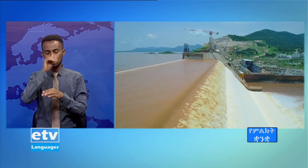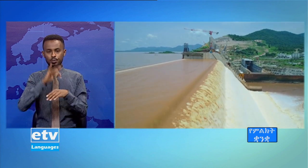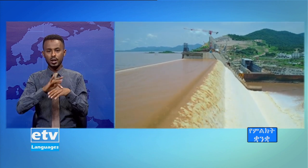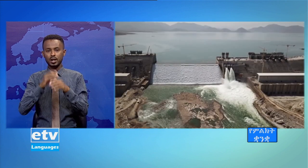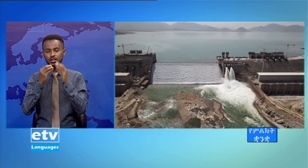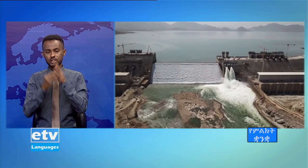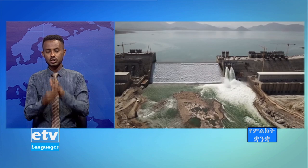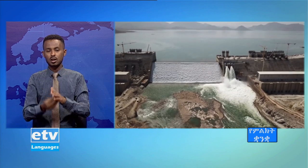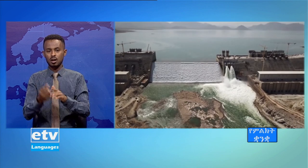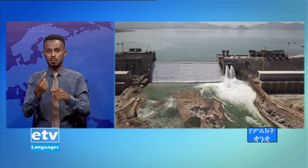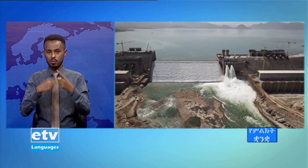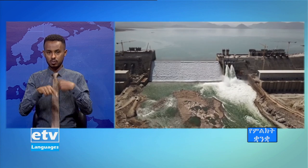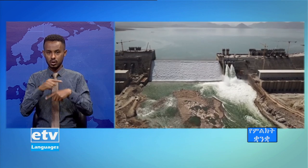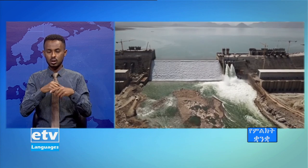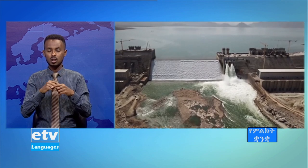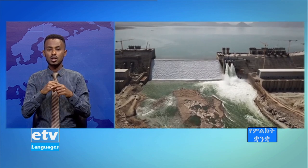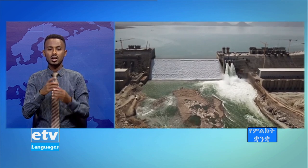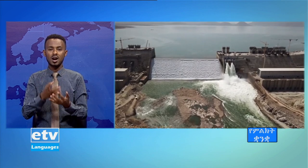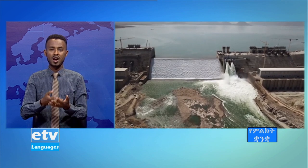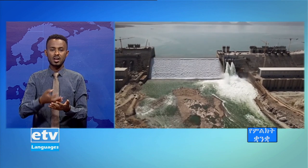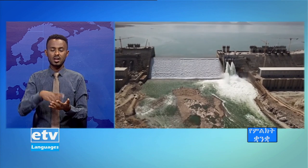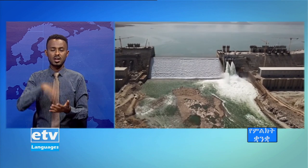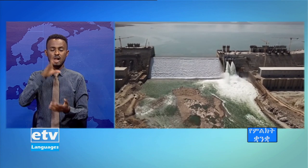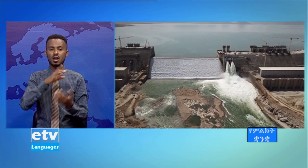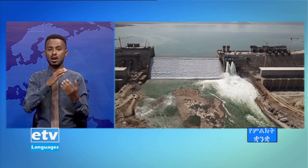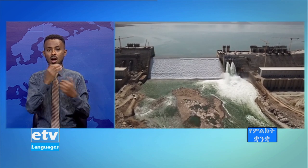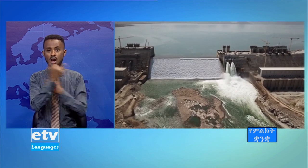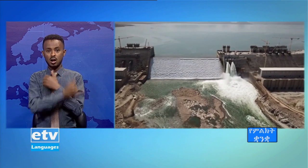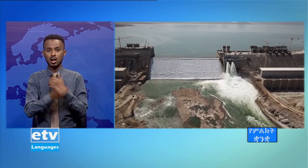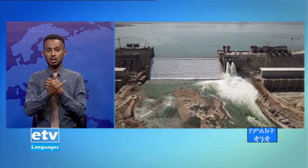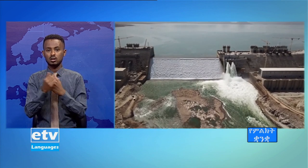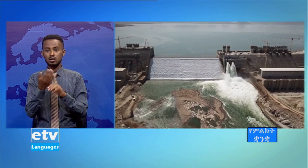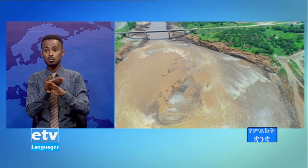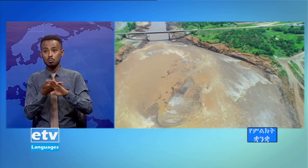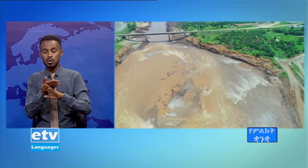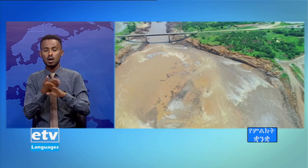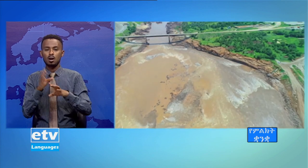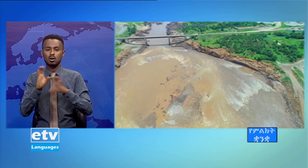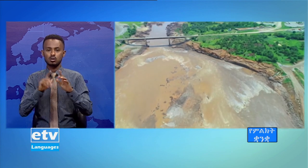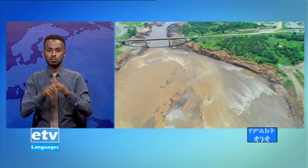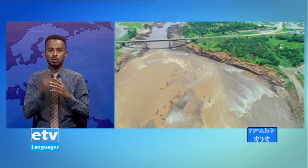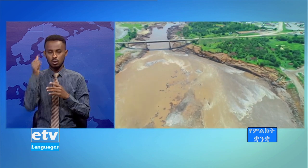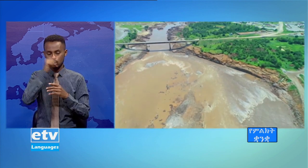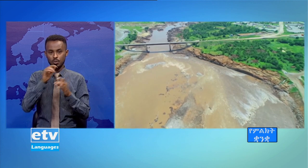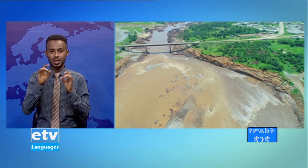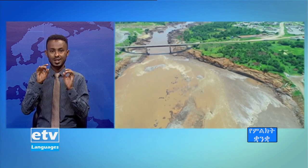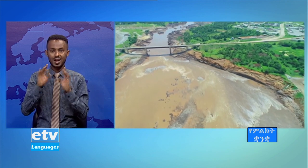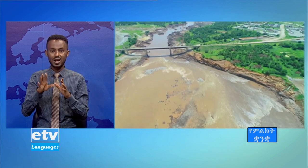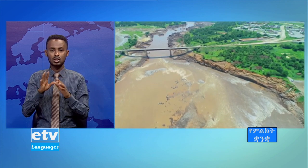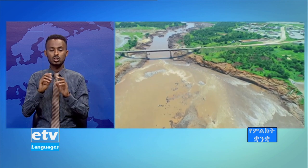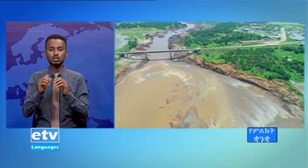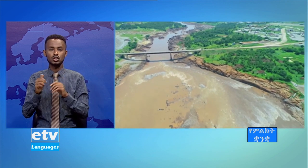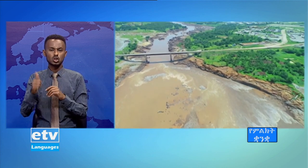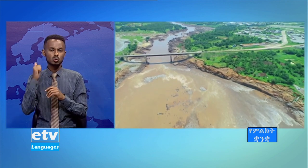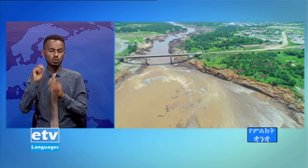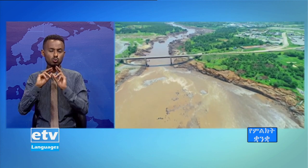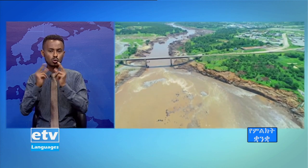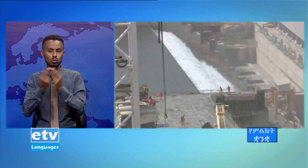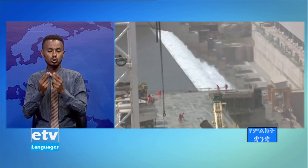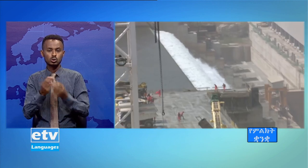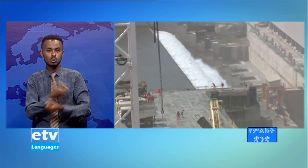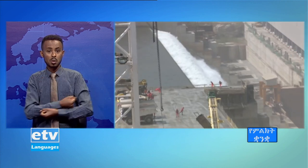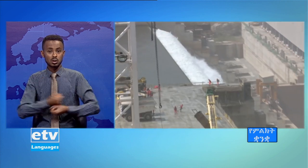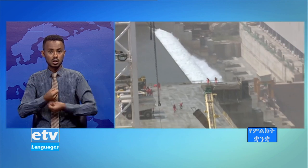ጫና ለማሳደር የአያላን ሀገራትን ደጅ ከመጥናት አንስቶ የኢትዮጵያ ጠላት የሆኑ የሽምቅ ቡድኖችን ማስታጠቅ